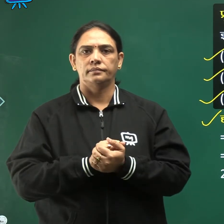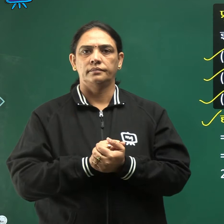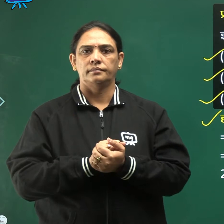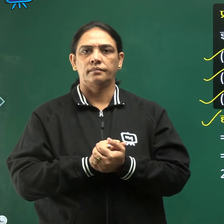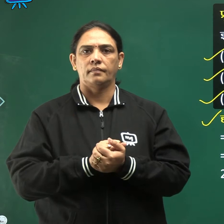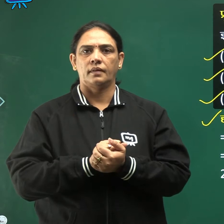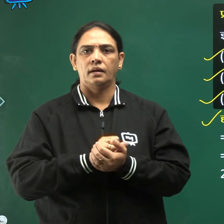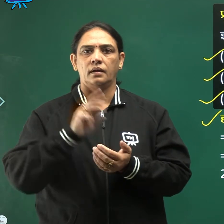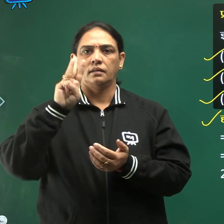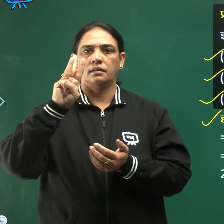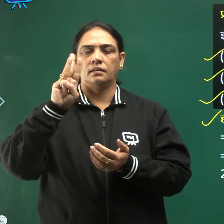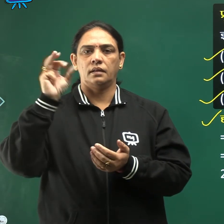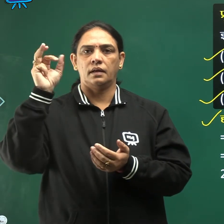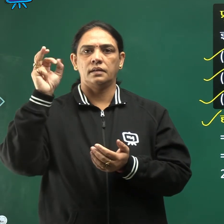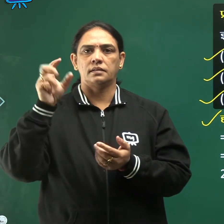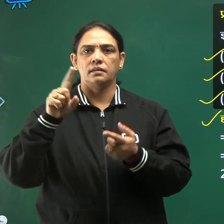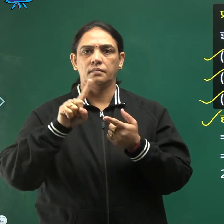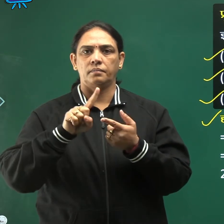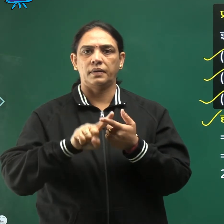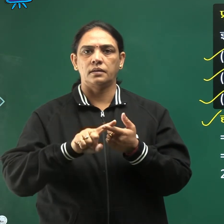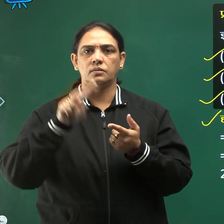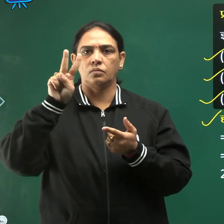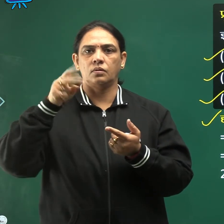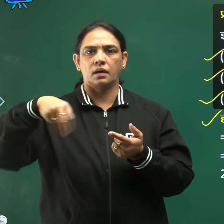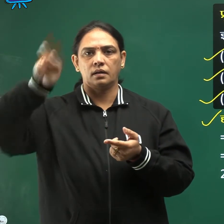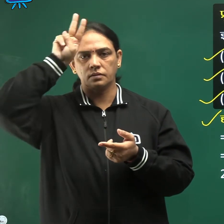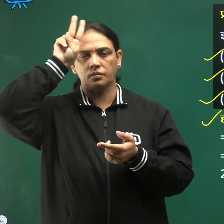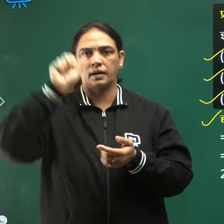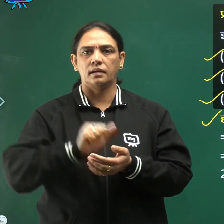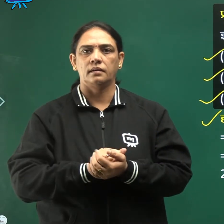30 + 2 का स्क्वायर